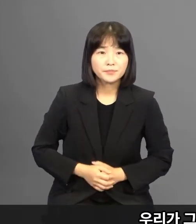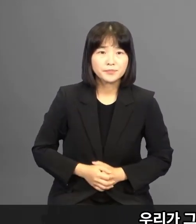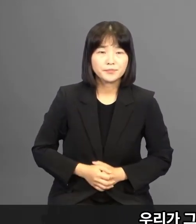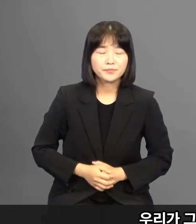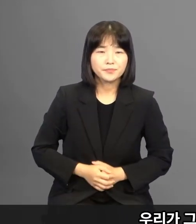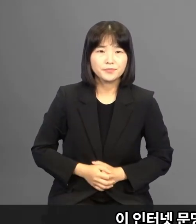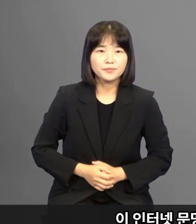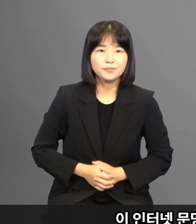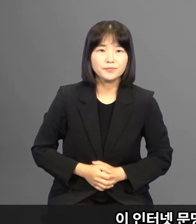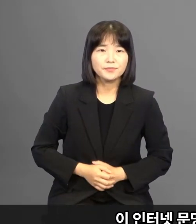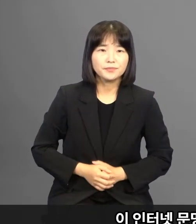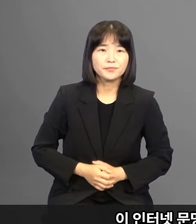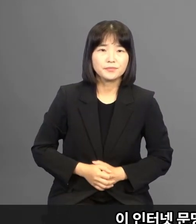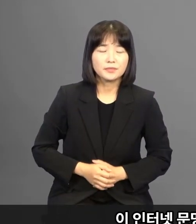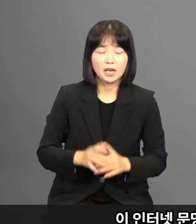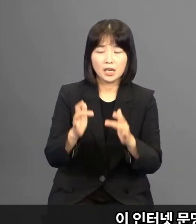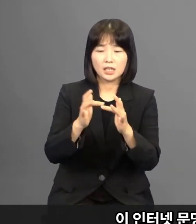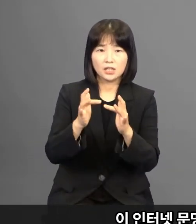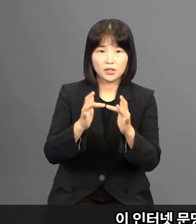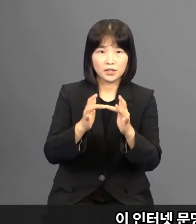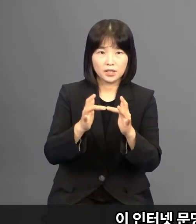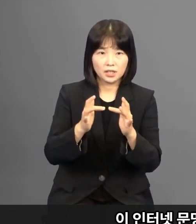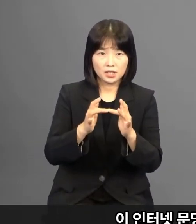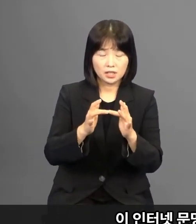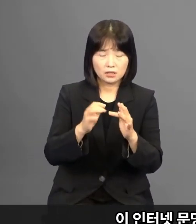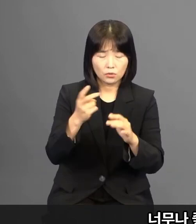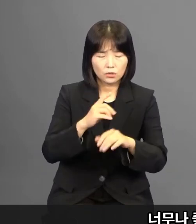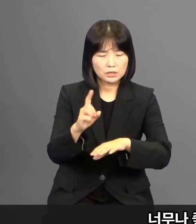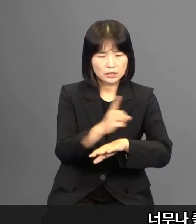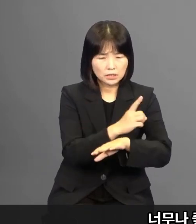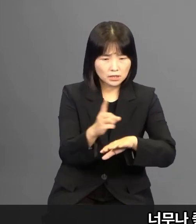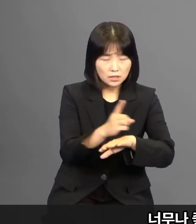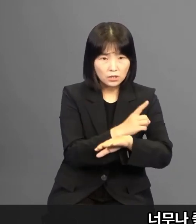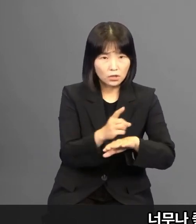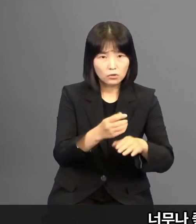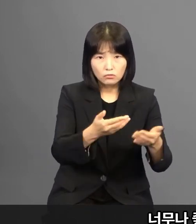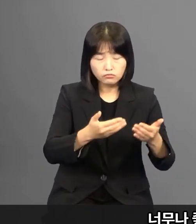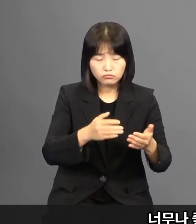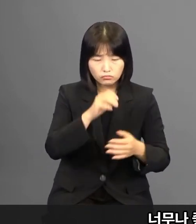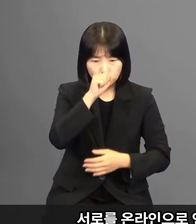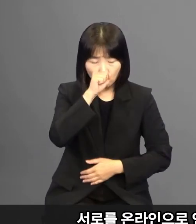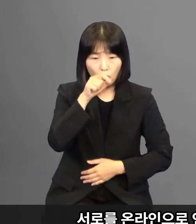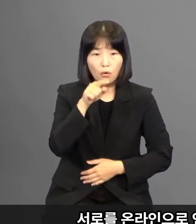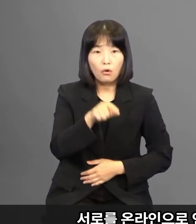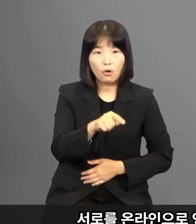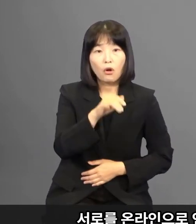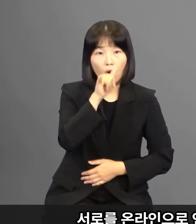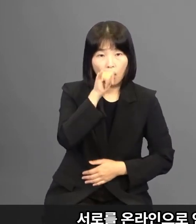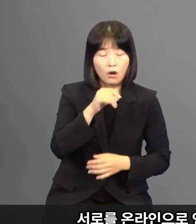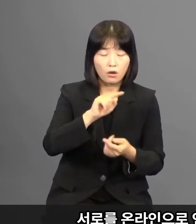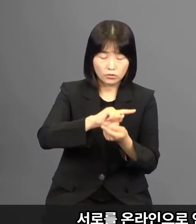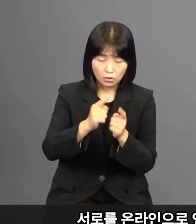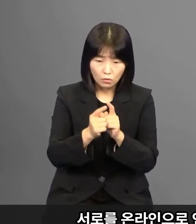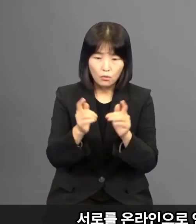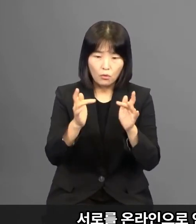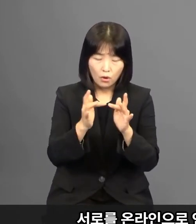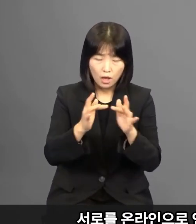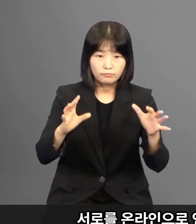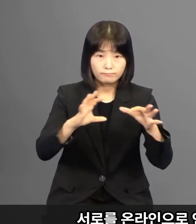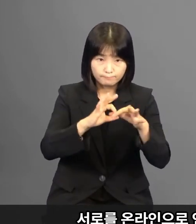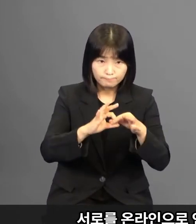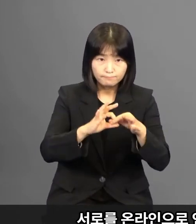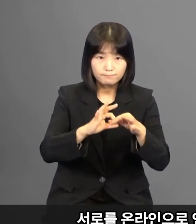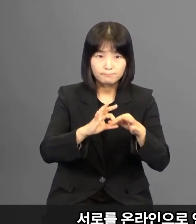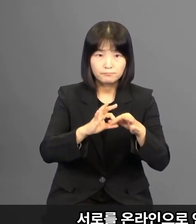살고 있는데 이 인터넷 문명이 또 디지털 문명이 주는 너무나 좋은 장점들이 있어요. 서로를 온라인으로 연결하고